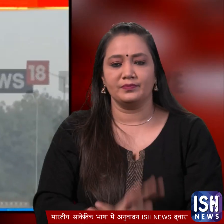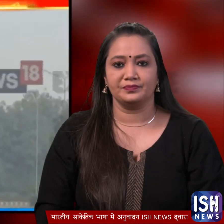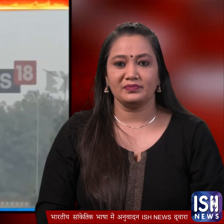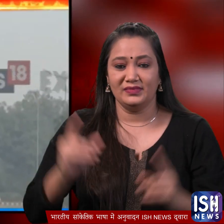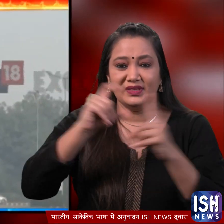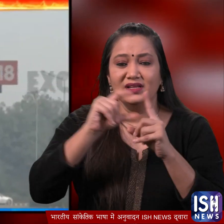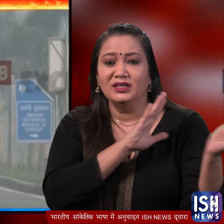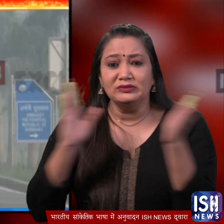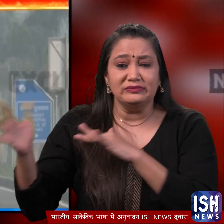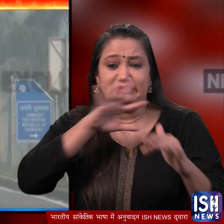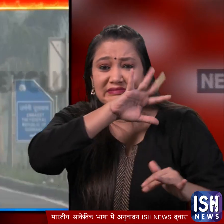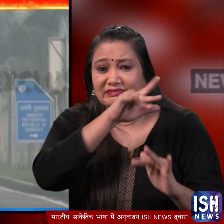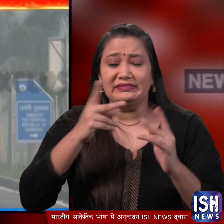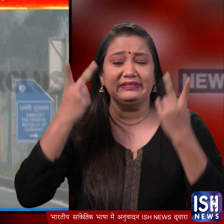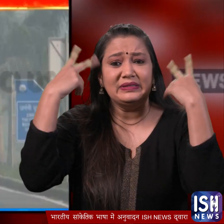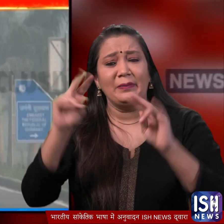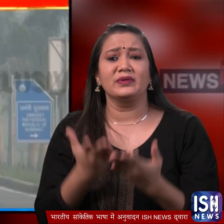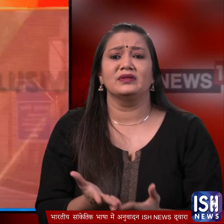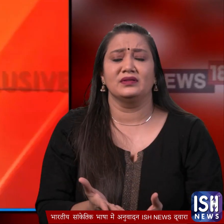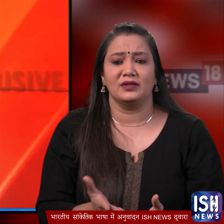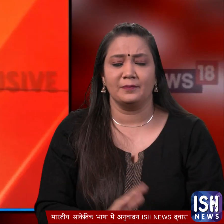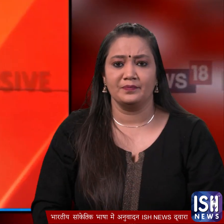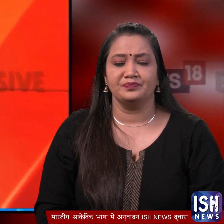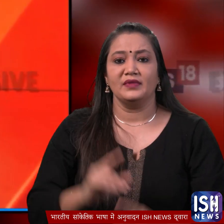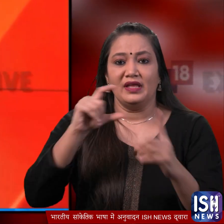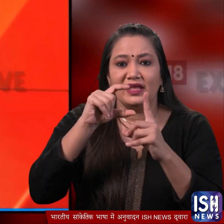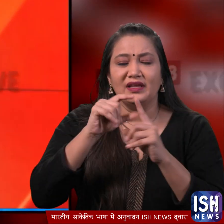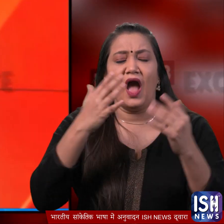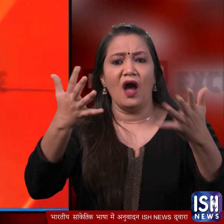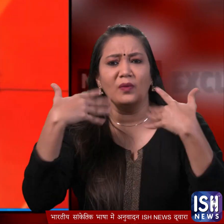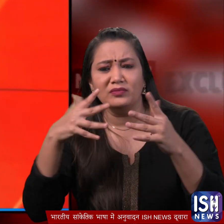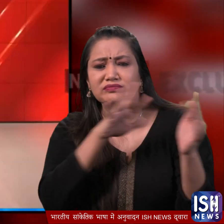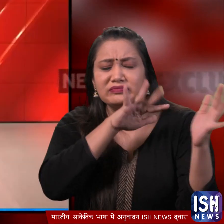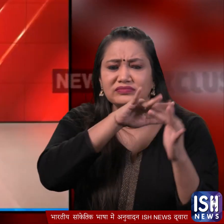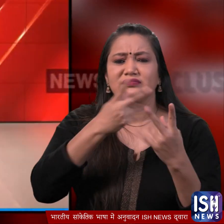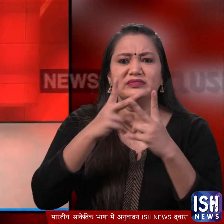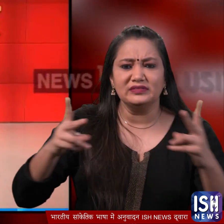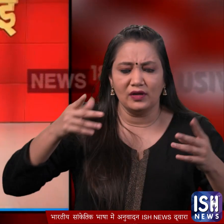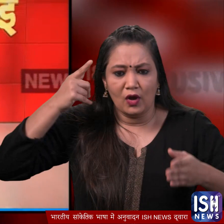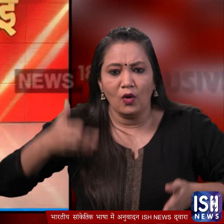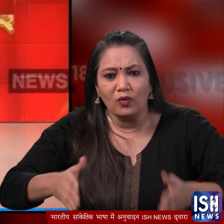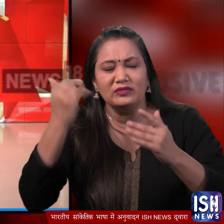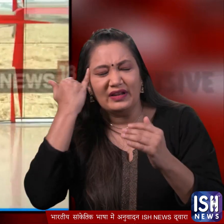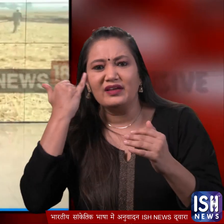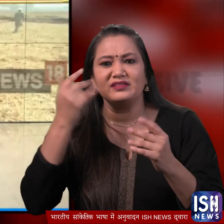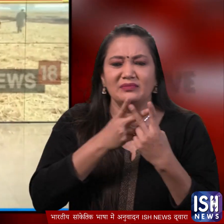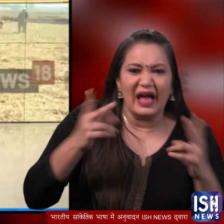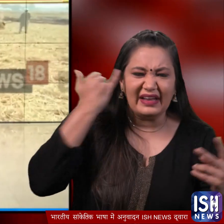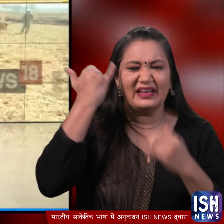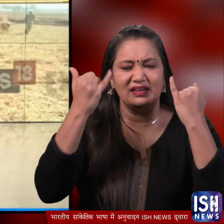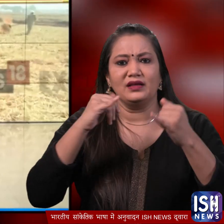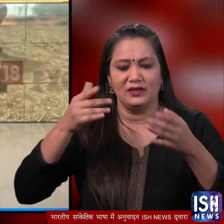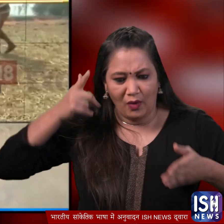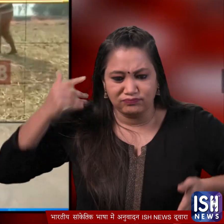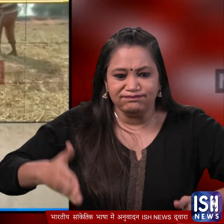लेकिन दिल्ली में प्रदूषण का स्तर कम होने का नाम नहीं ले रहा और इसीलिए राजधानी की हवा से प्रदूषण को कम करने के लिए रास्ते खोजे जा रहे हैं। दिल्ली में लगातार